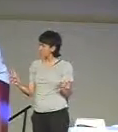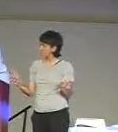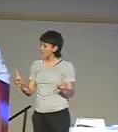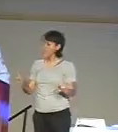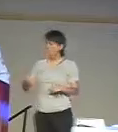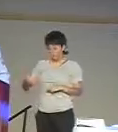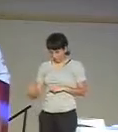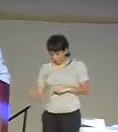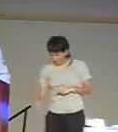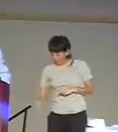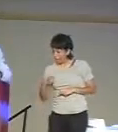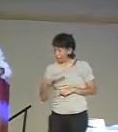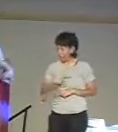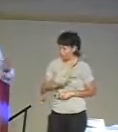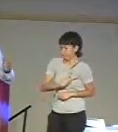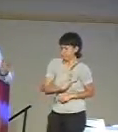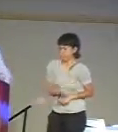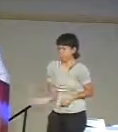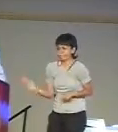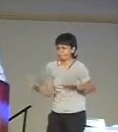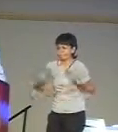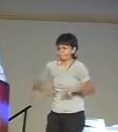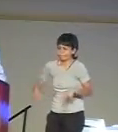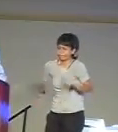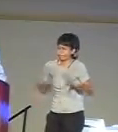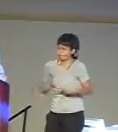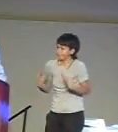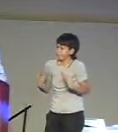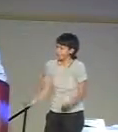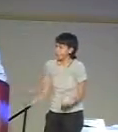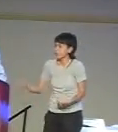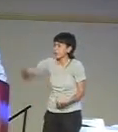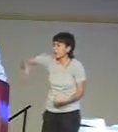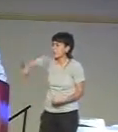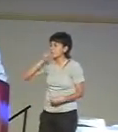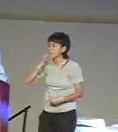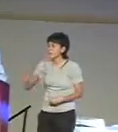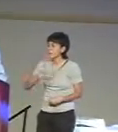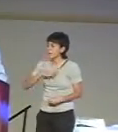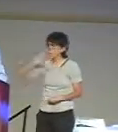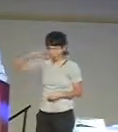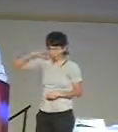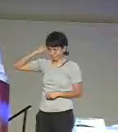muchos indígenas y aquí tenemos una población dispersa,